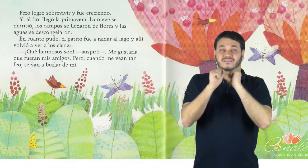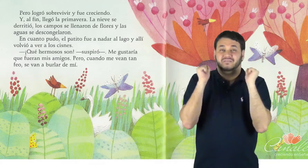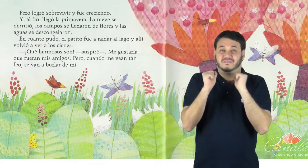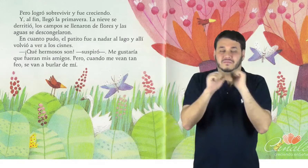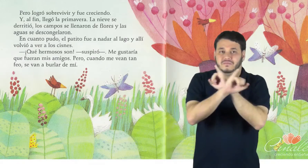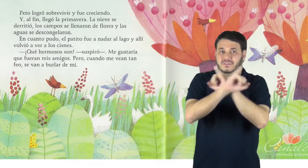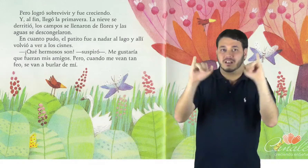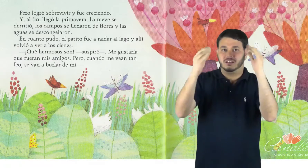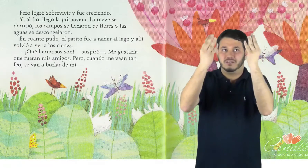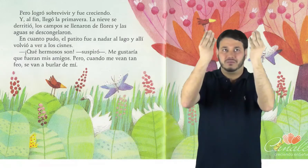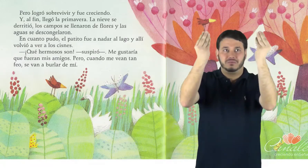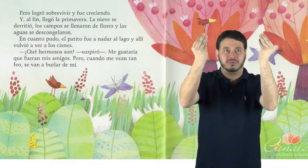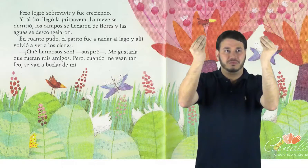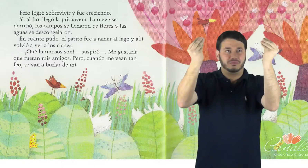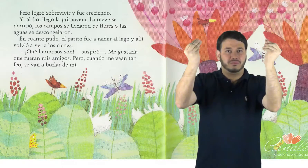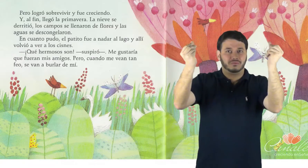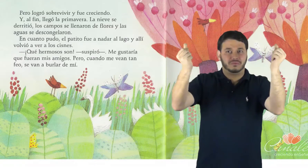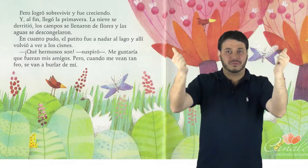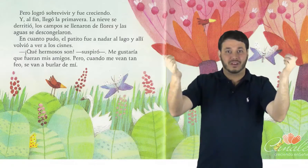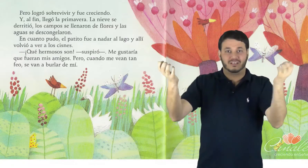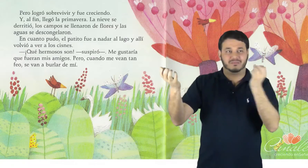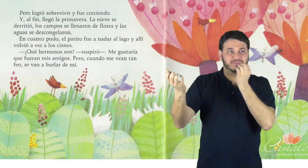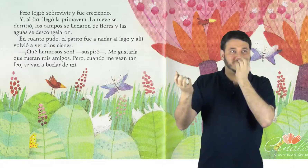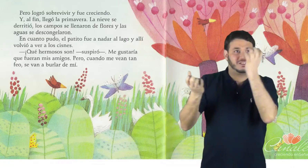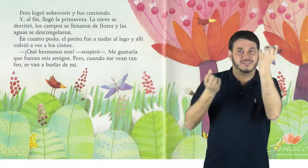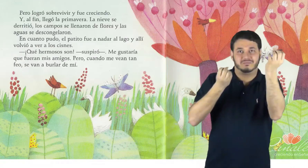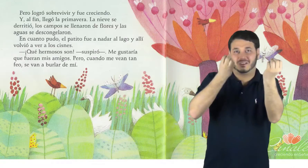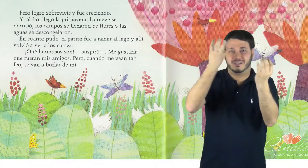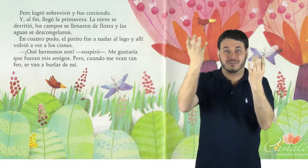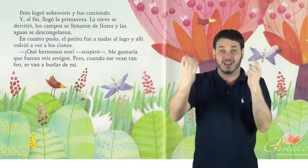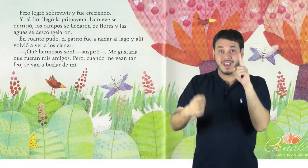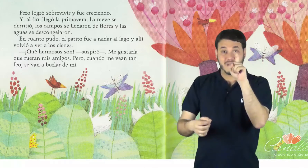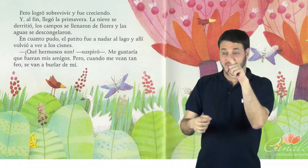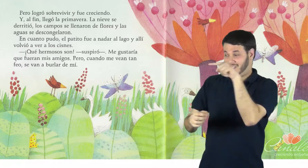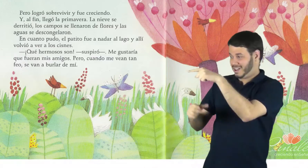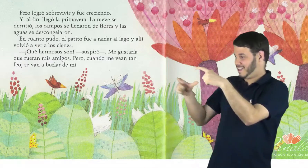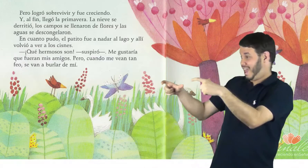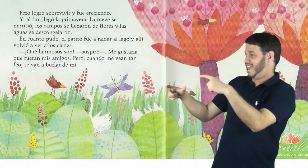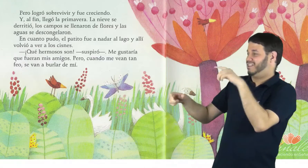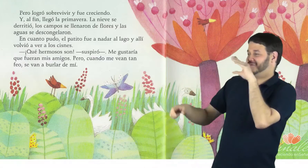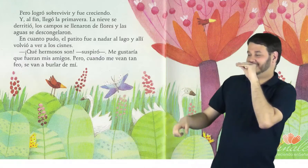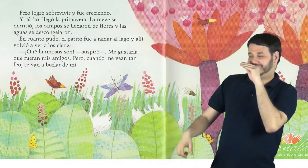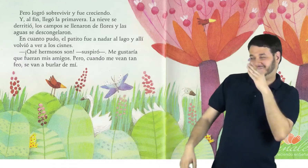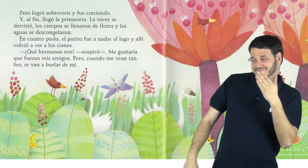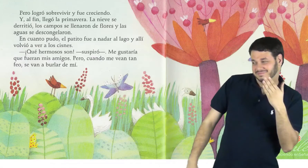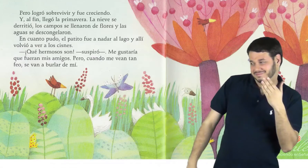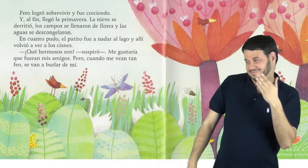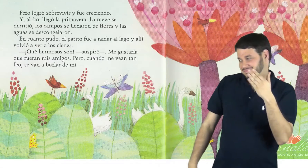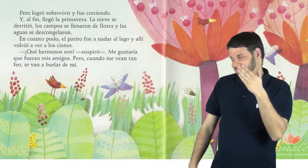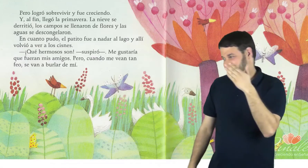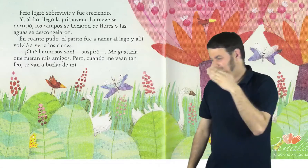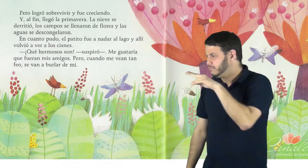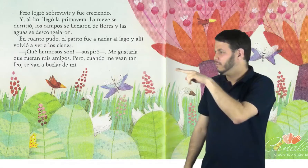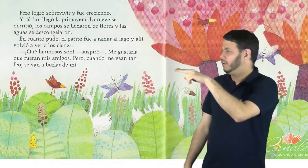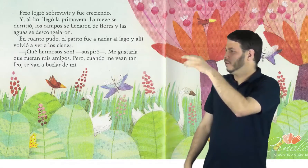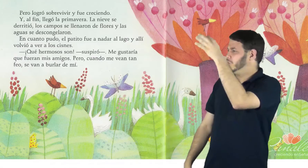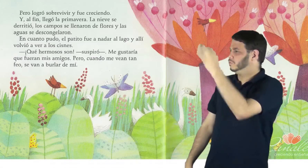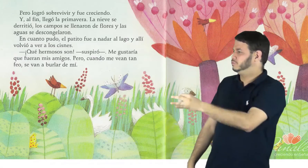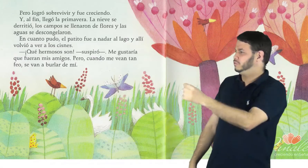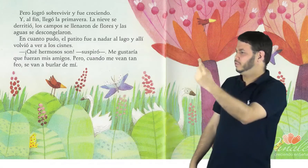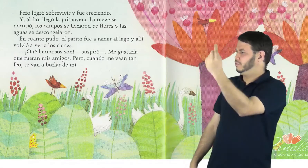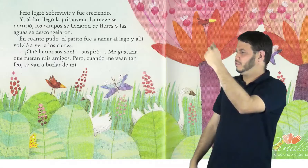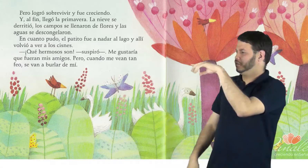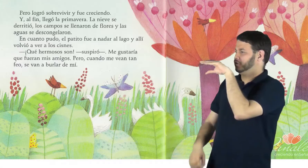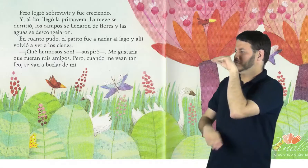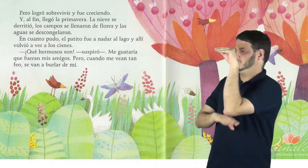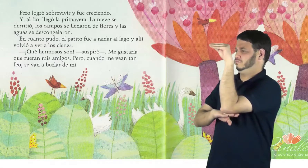los campos se llenaron de flores y las aguas se descongelaron en cuanto pudo el patito fue a nadar